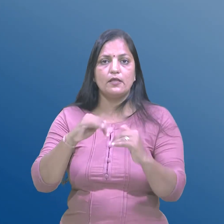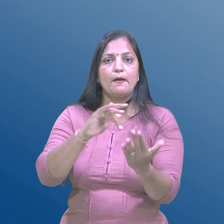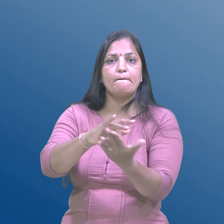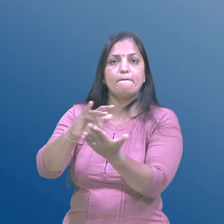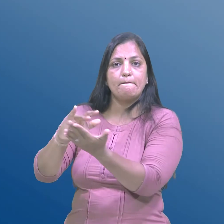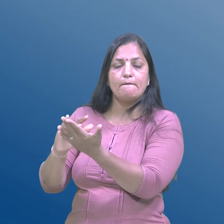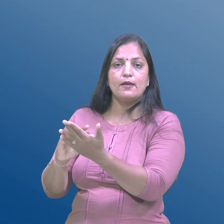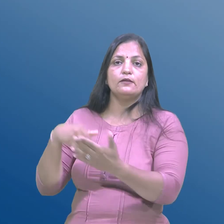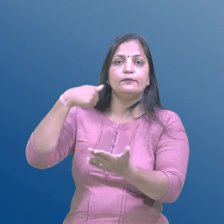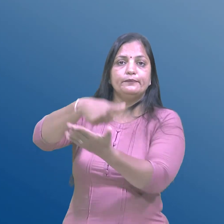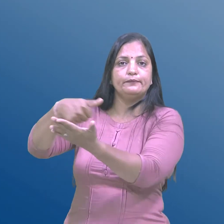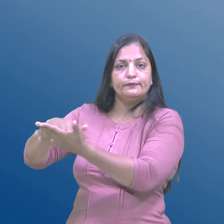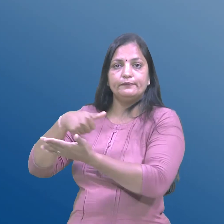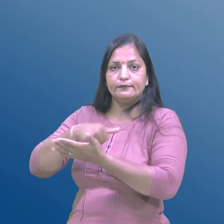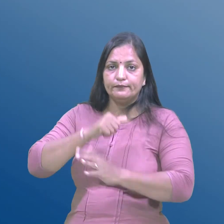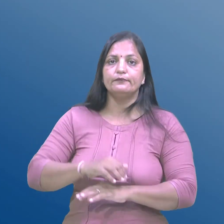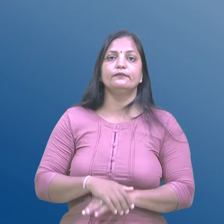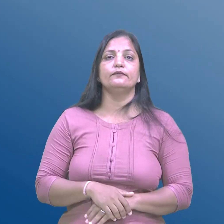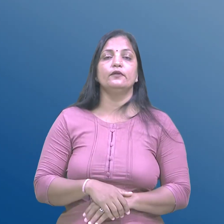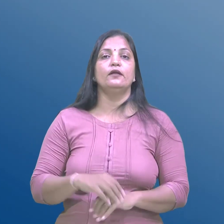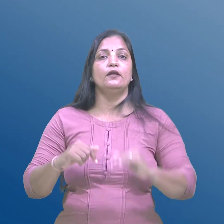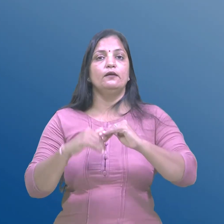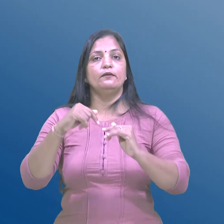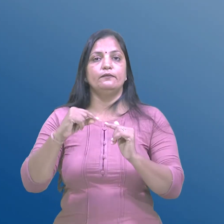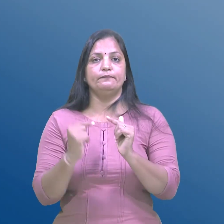પહોંચી શકે અને ચૂંટણી પ્રક્રિયા સંબંધી